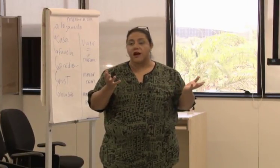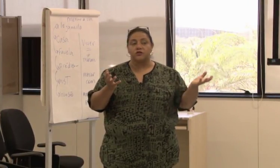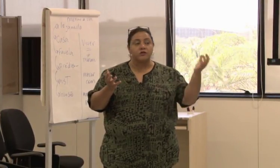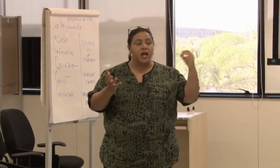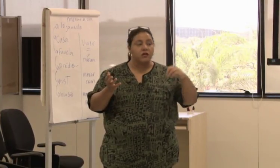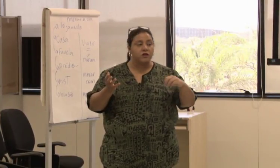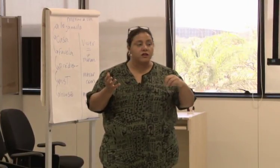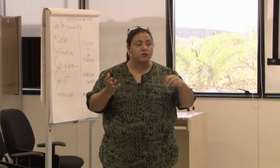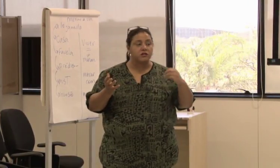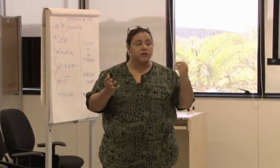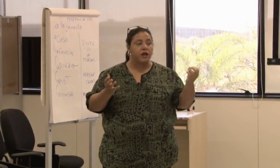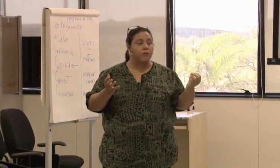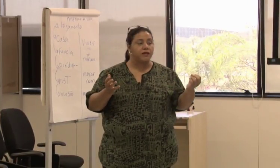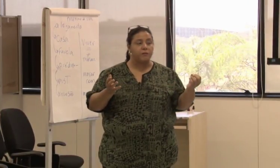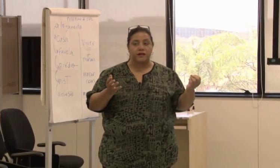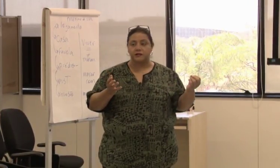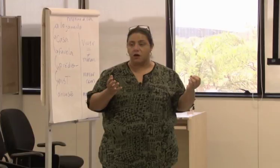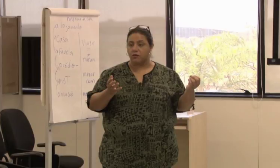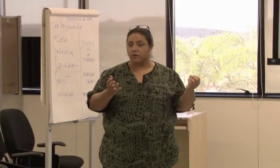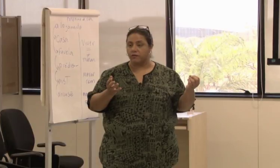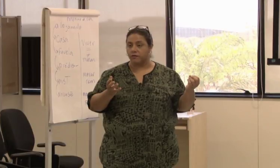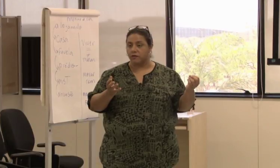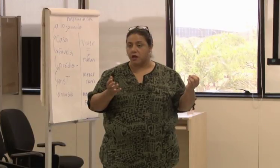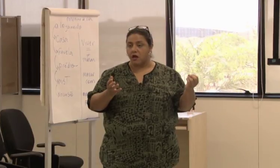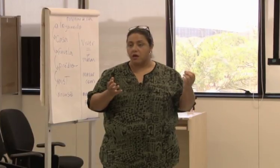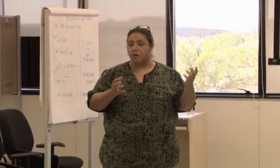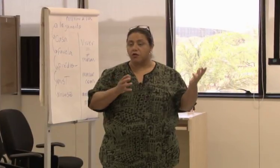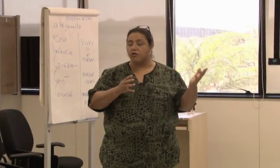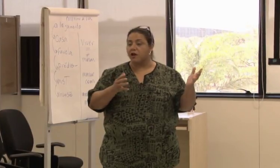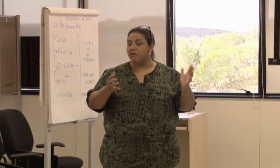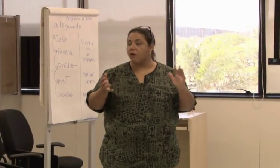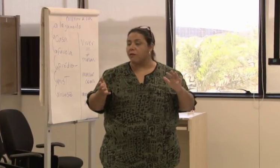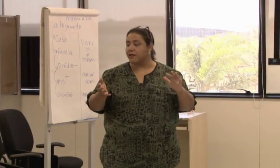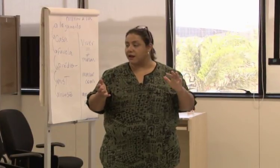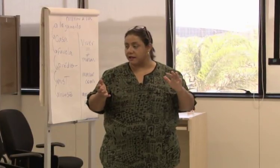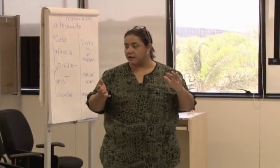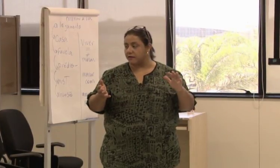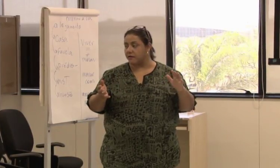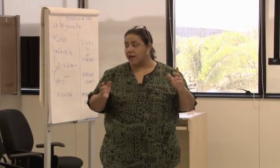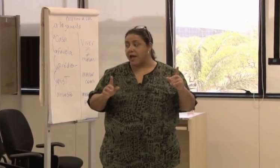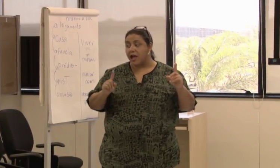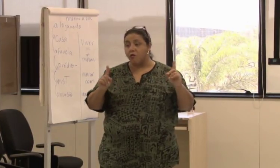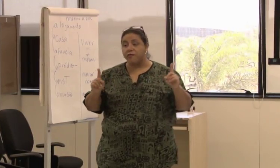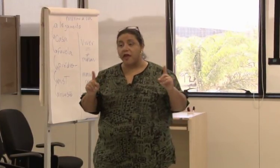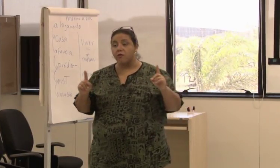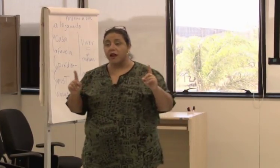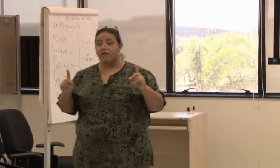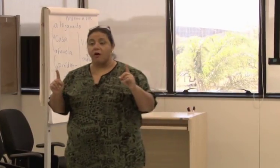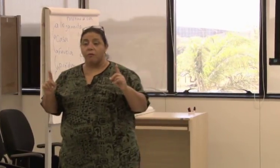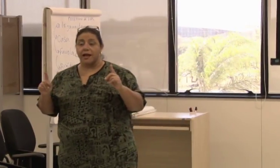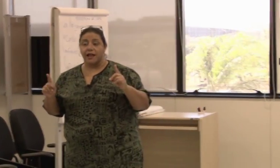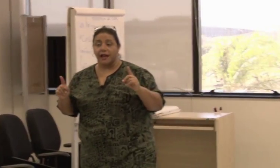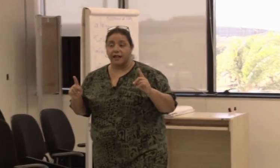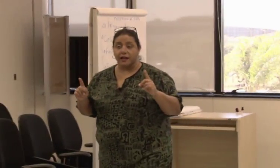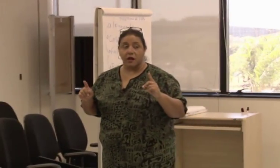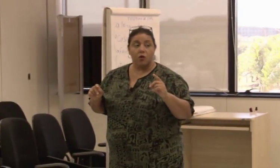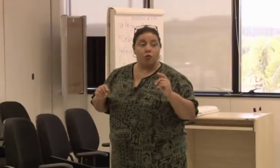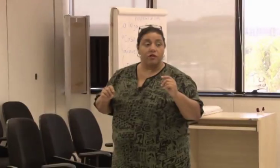faço dentro da tradução é que é uma interpretação, porque eu não vou levar ao pé da letra. Eu tenho que levar ao pé da letra quando é